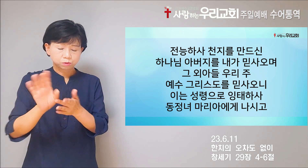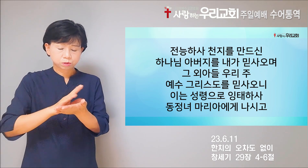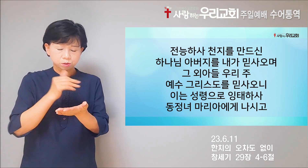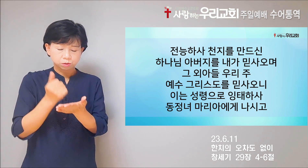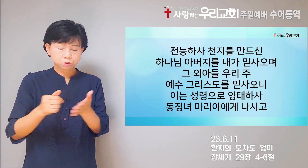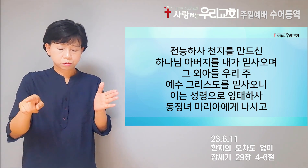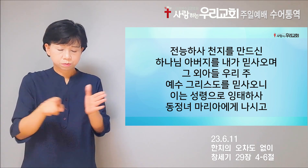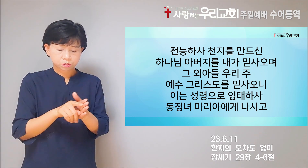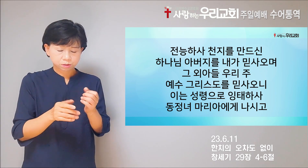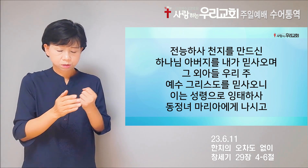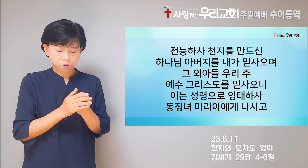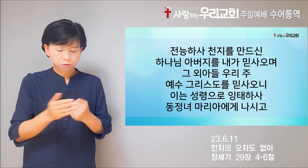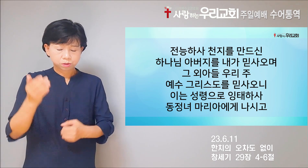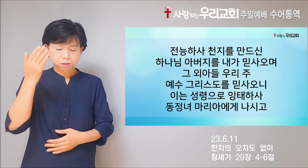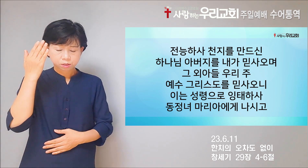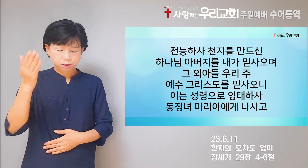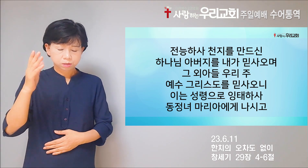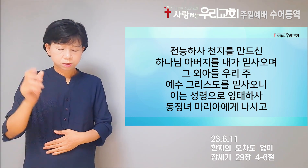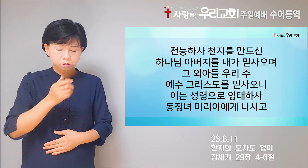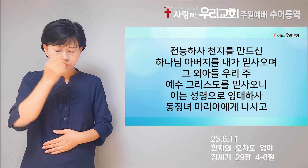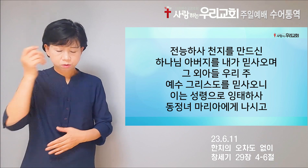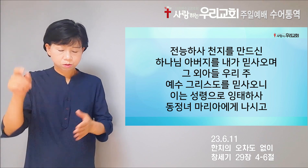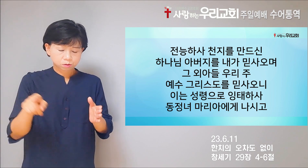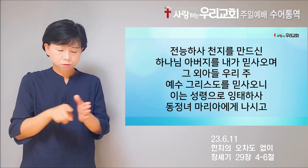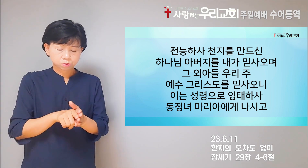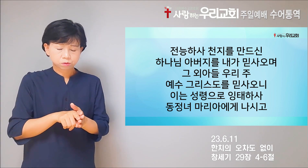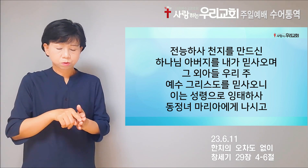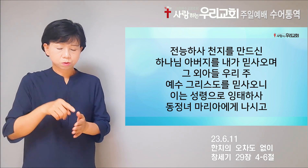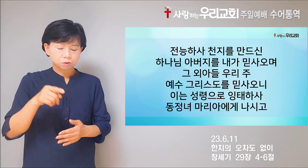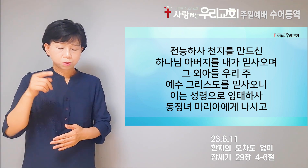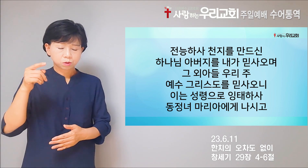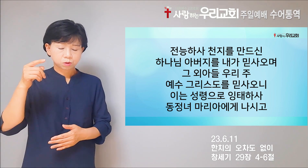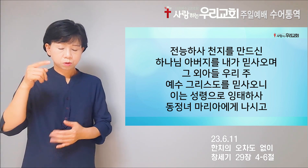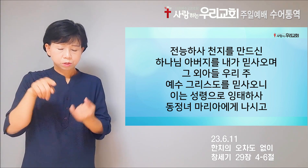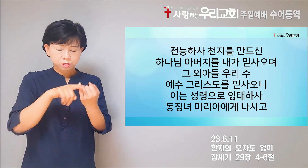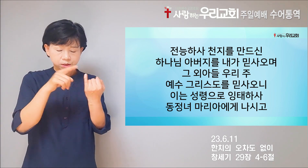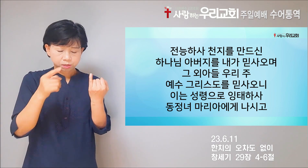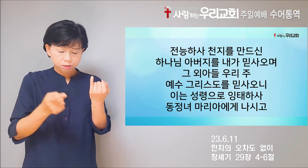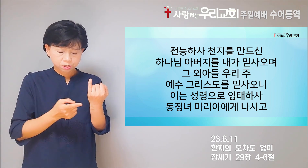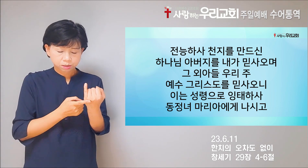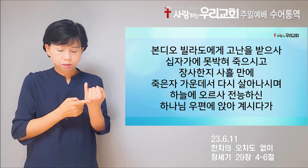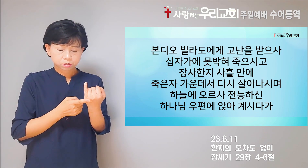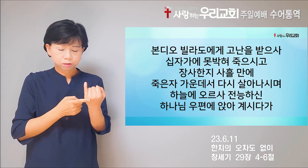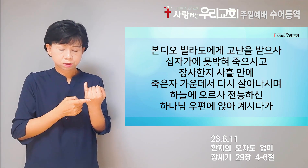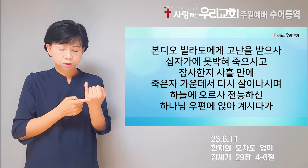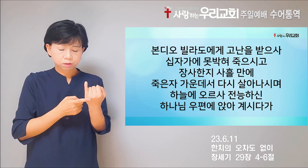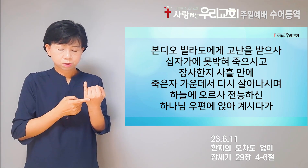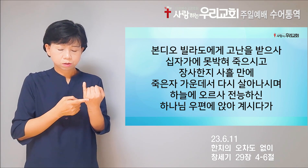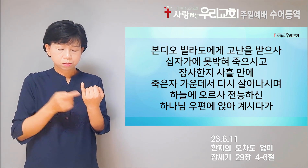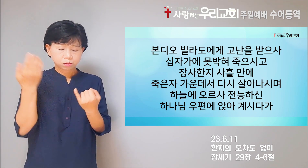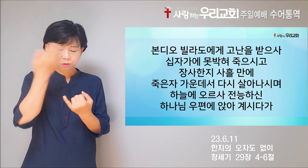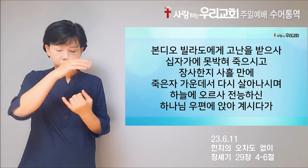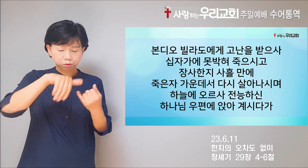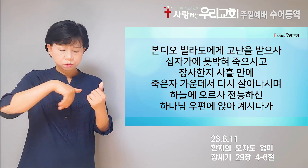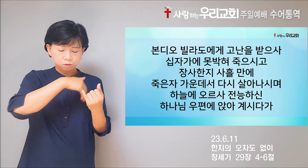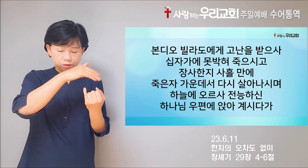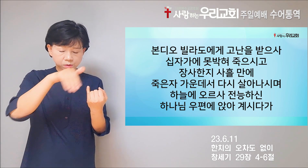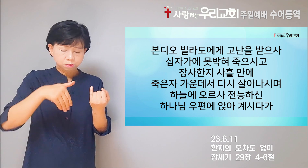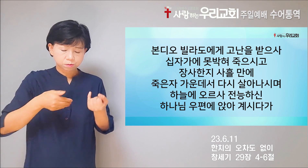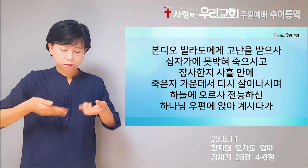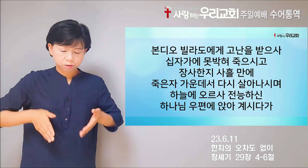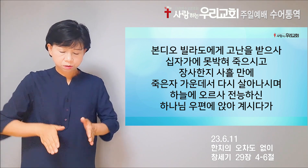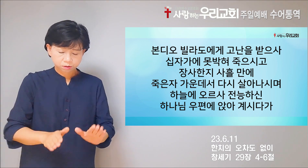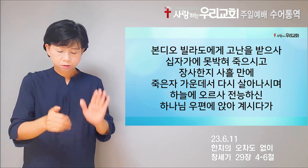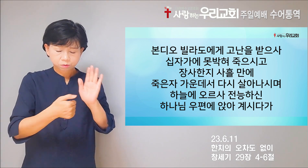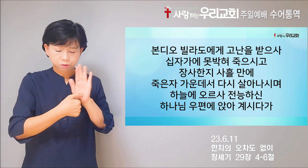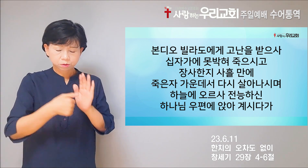예수 그리스도를 믿사오니 이는 성령으로 잉태하사 동정녀 마리아에게 나시고 본디오